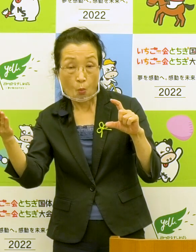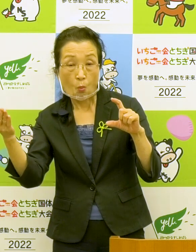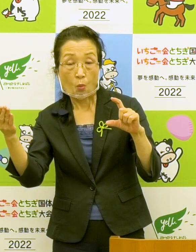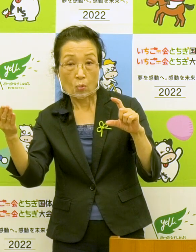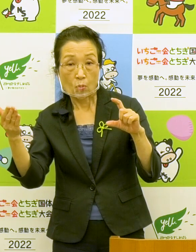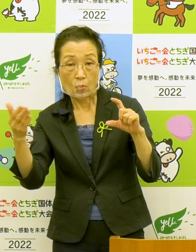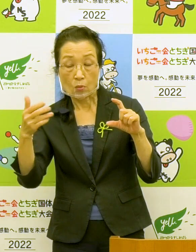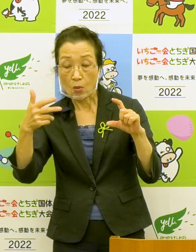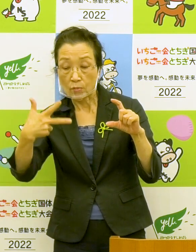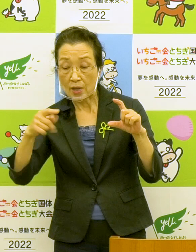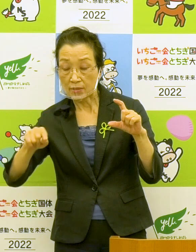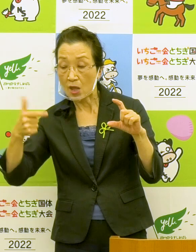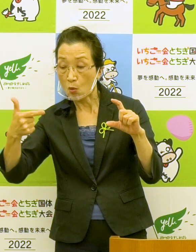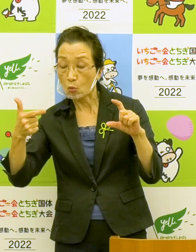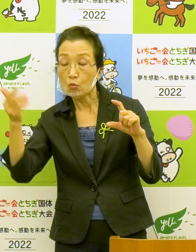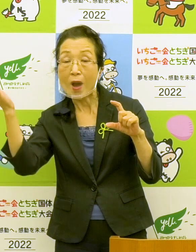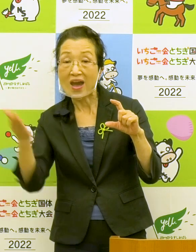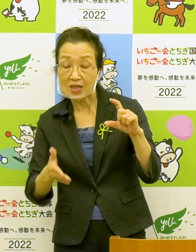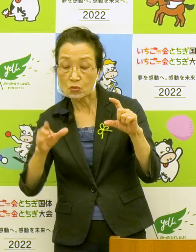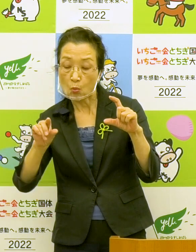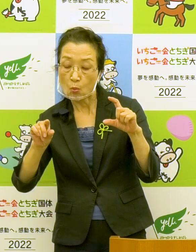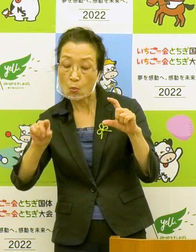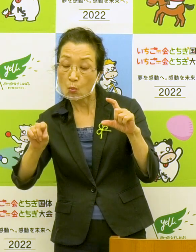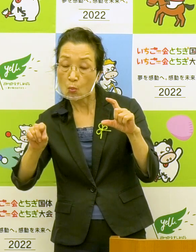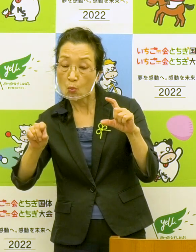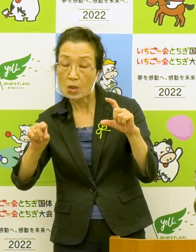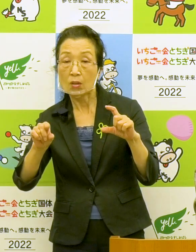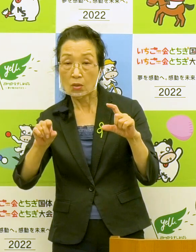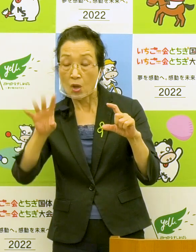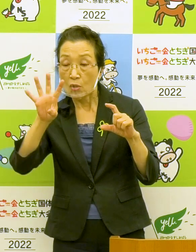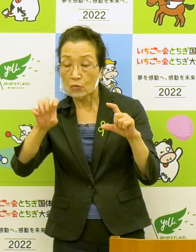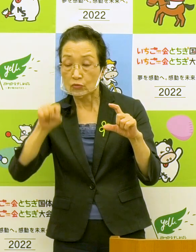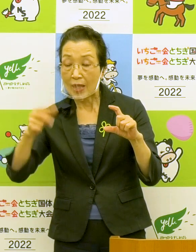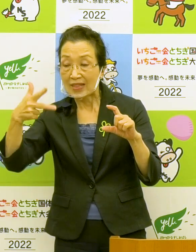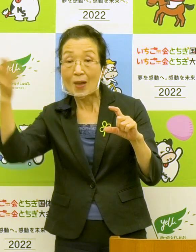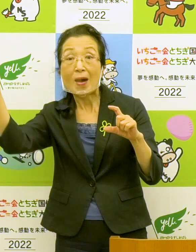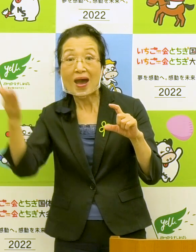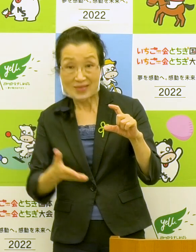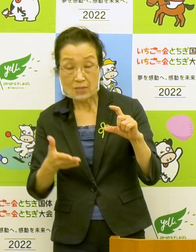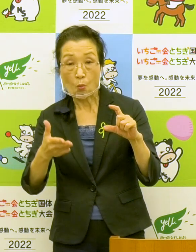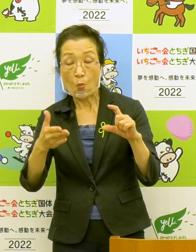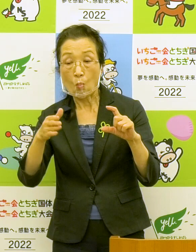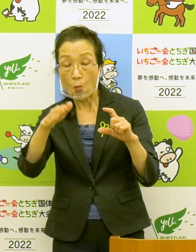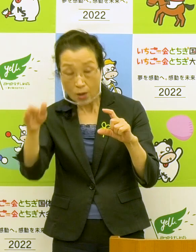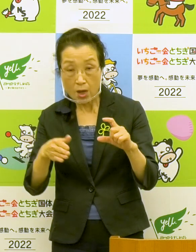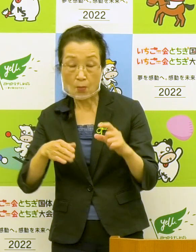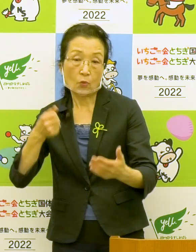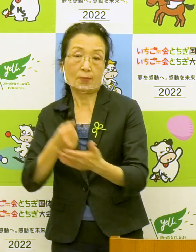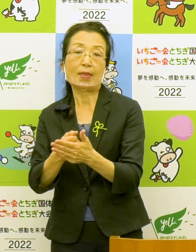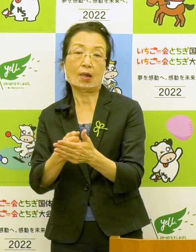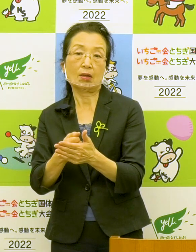と 7.6% ということで、 40.7% の方がもう態度を決めたということになっ